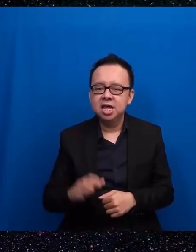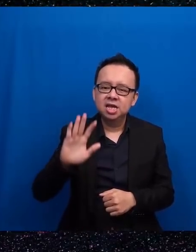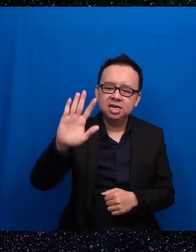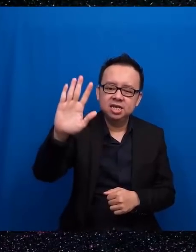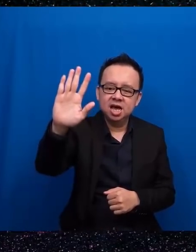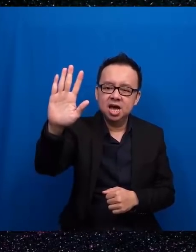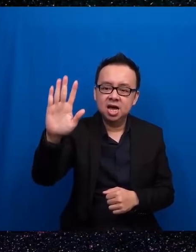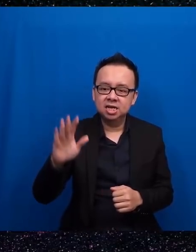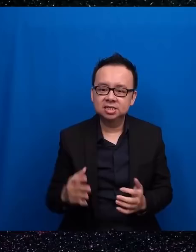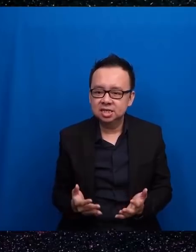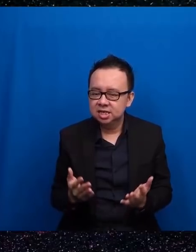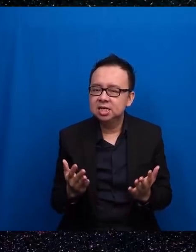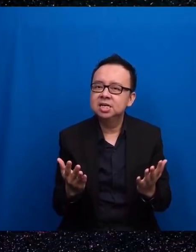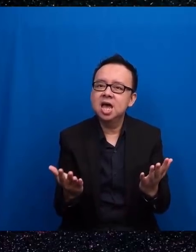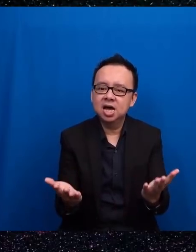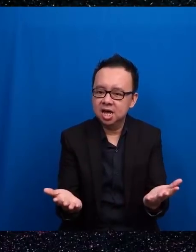yakin Dia